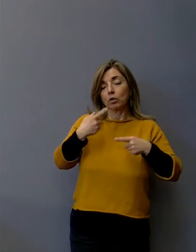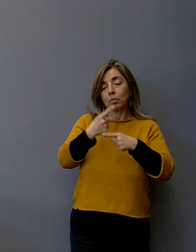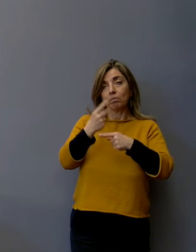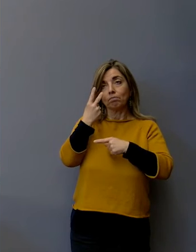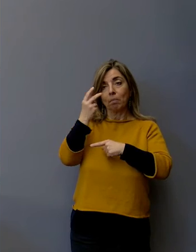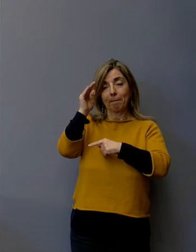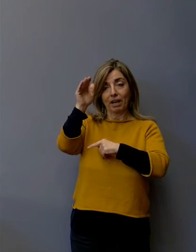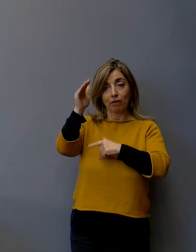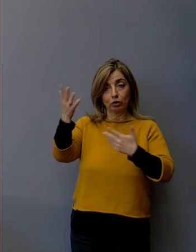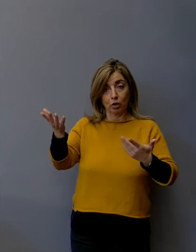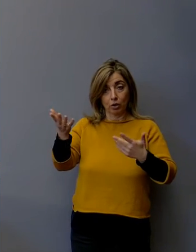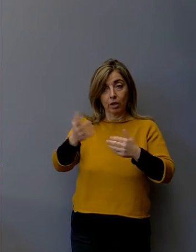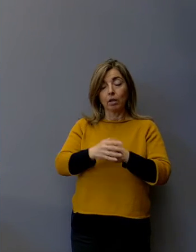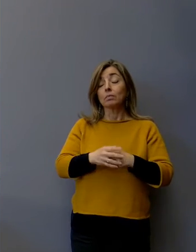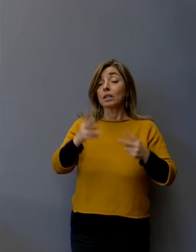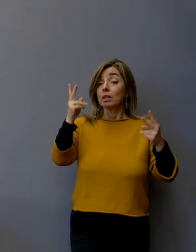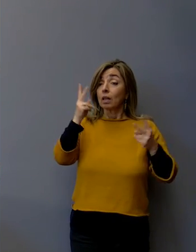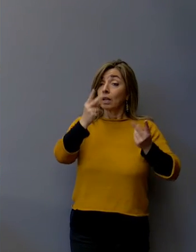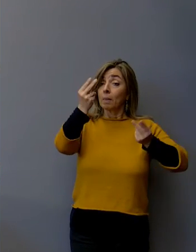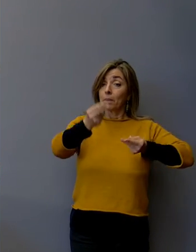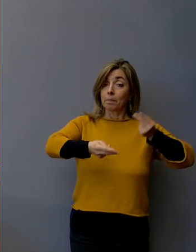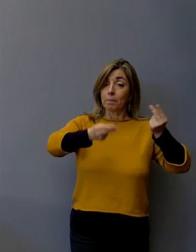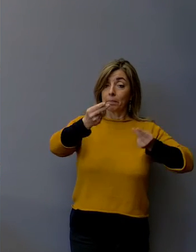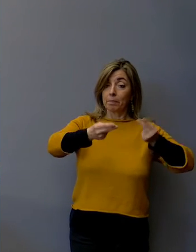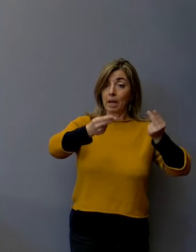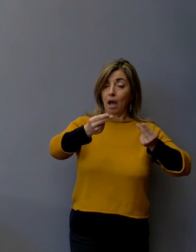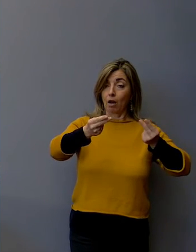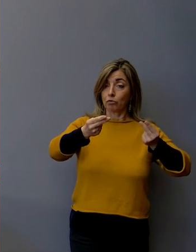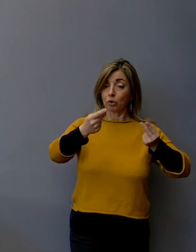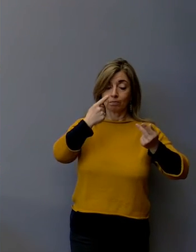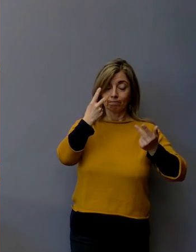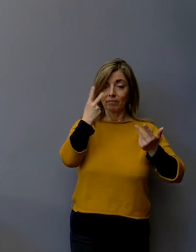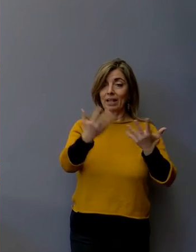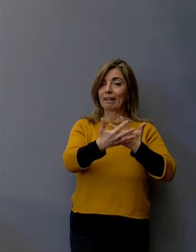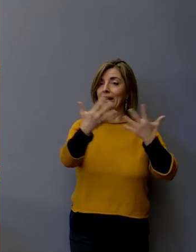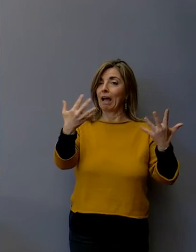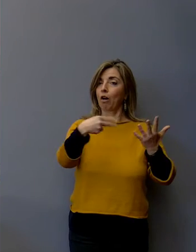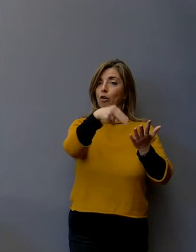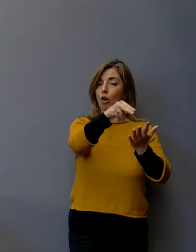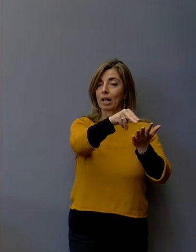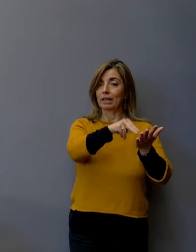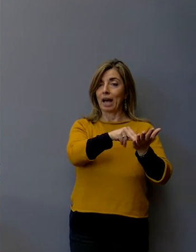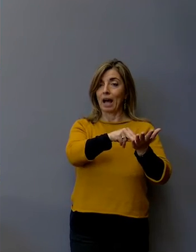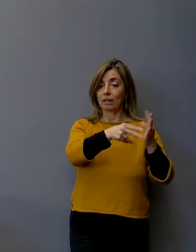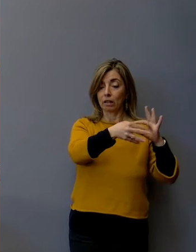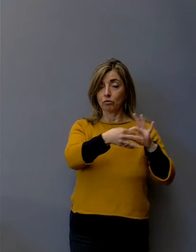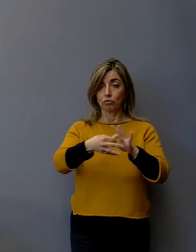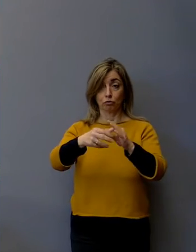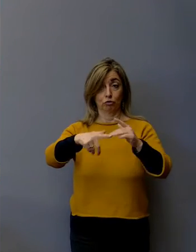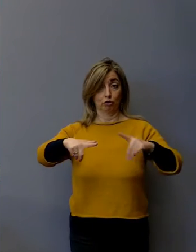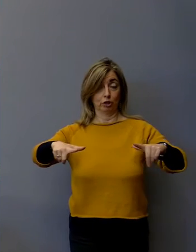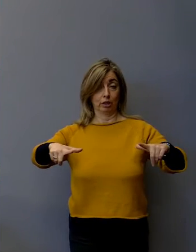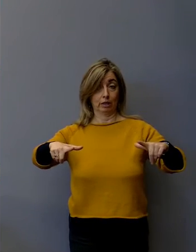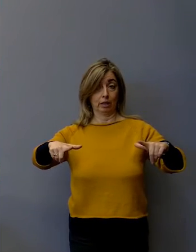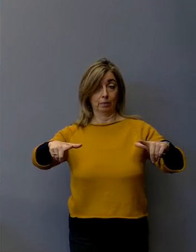eppure questo bilancio fotografa alcuni dati della nostra città che non possono passare inosservati anche per dare un giudizio ponderato sul bilancio